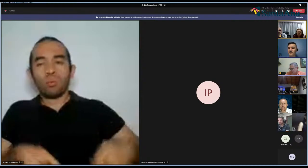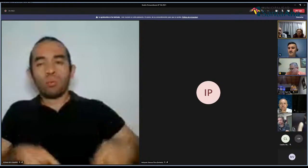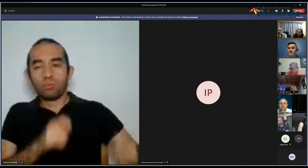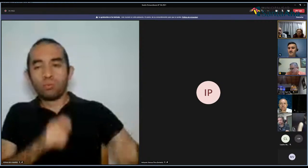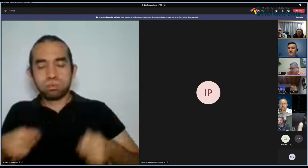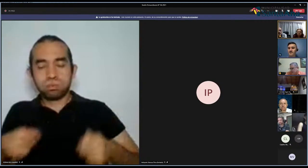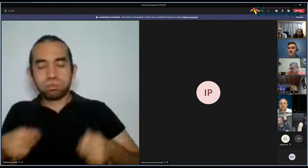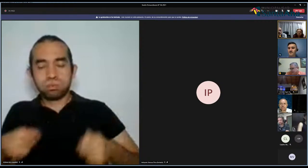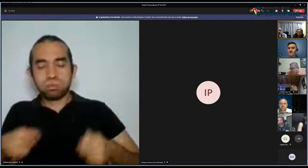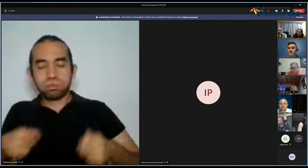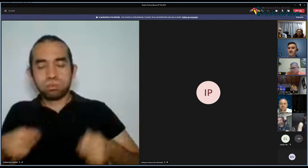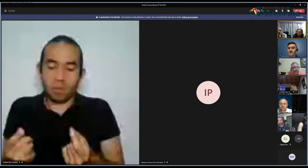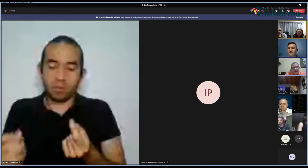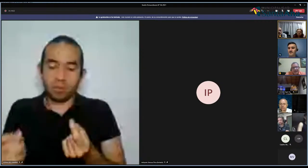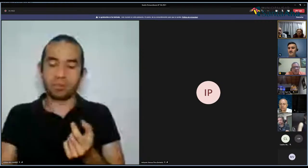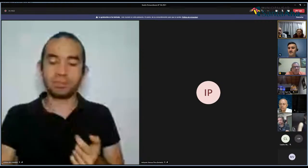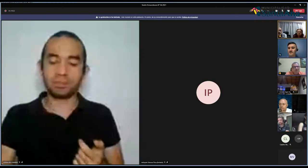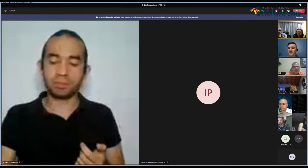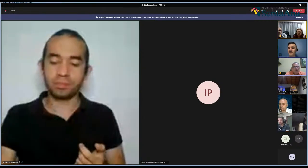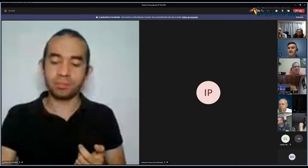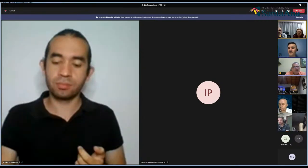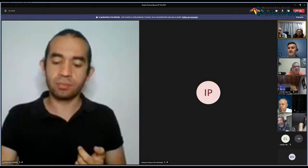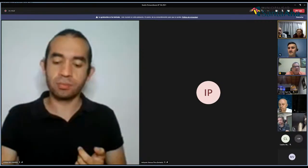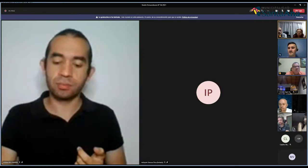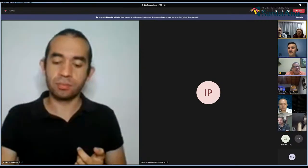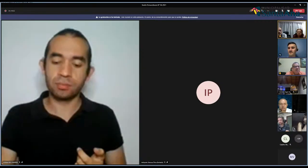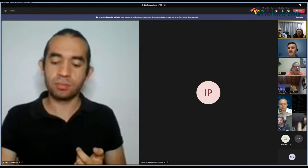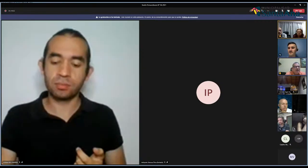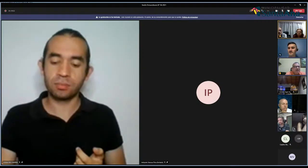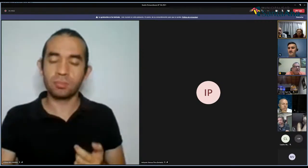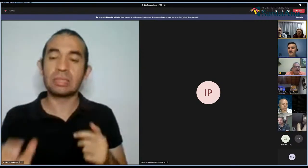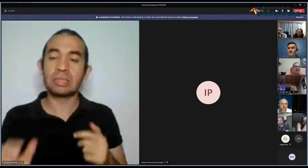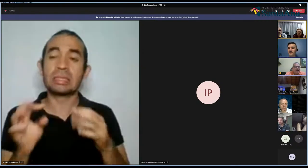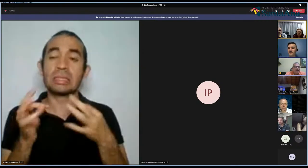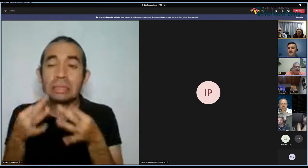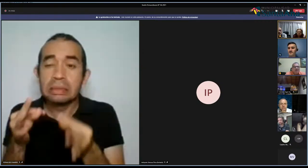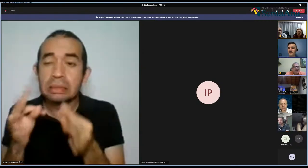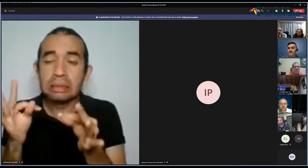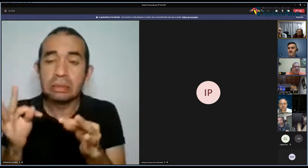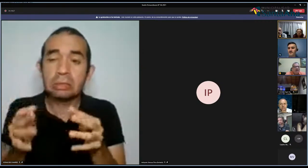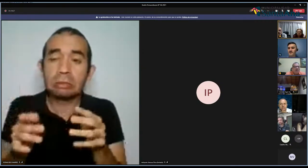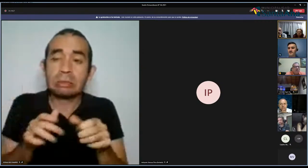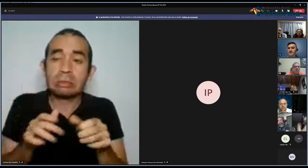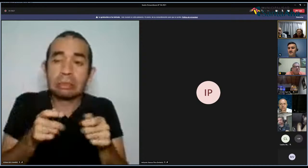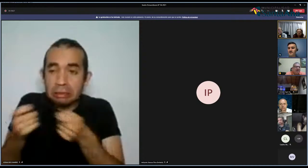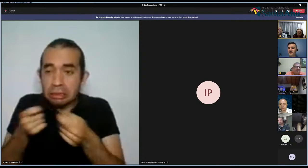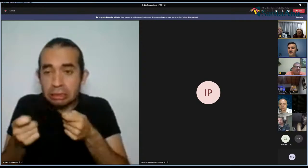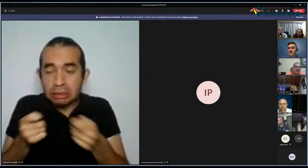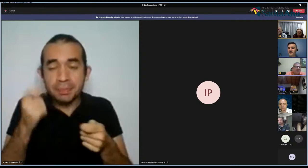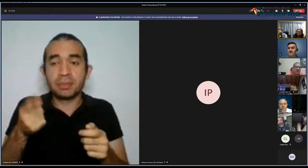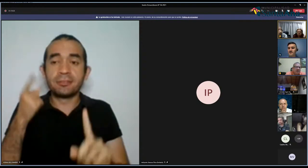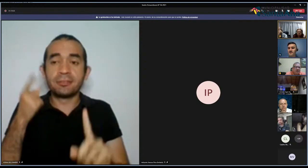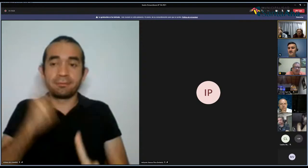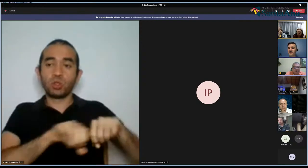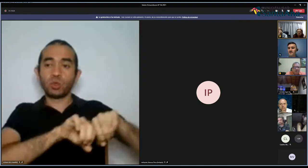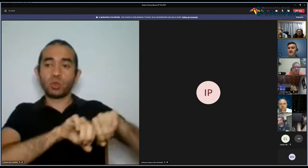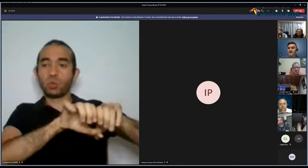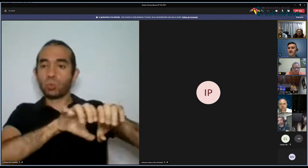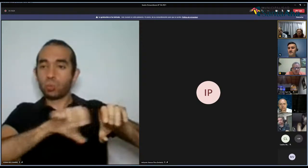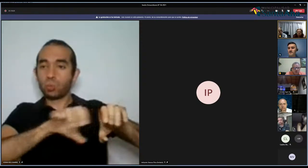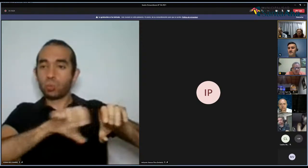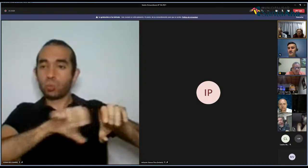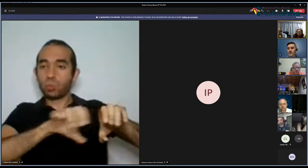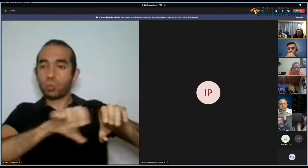tenía se trató de alargar lo más posible para que se colocará la tubería que digamos era lo que más nos